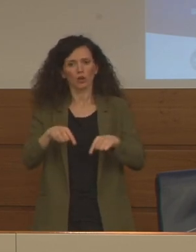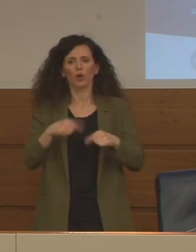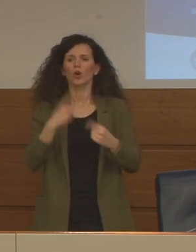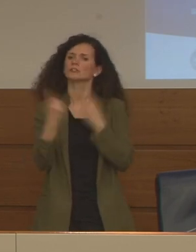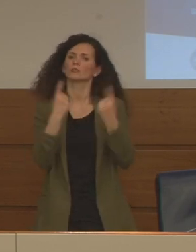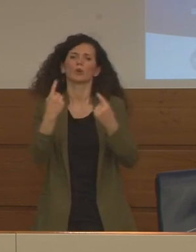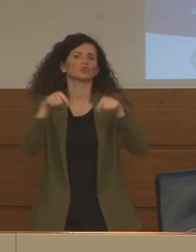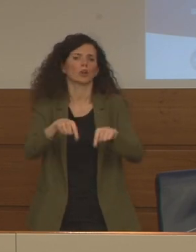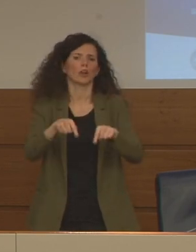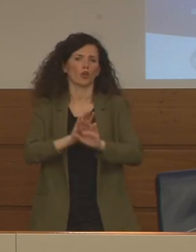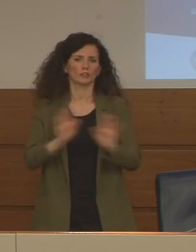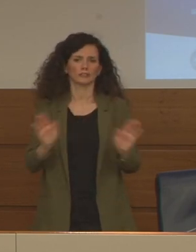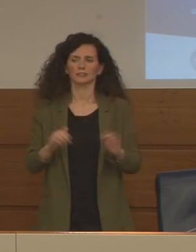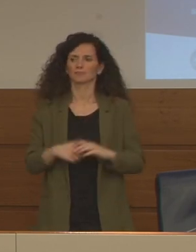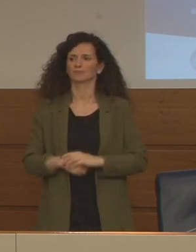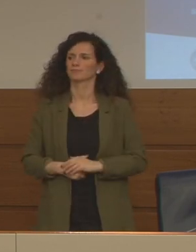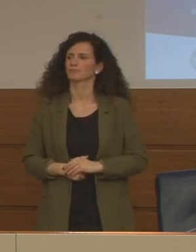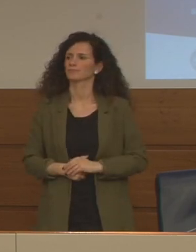scenario